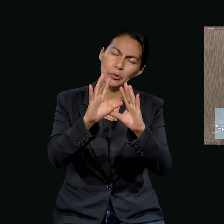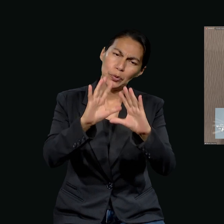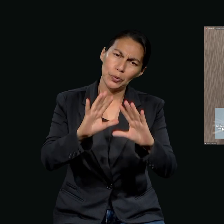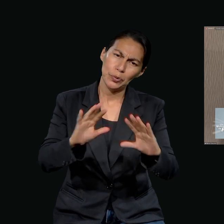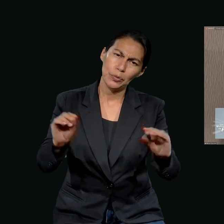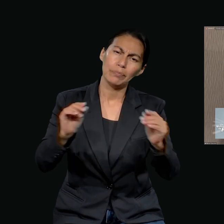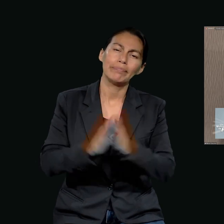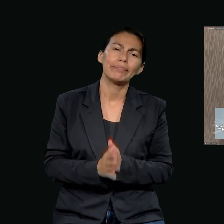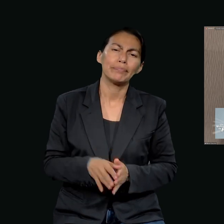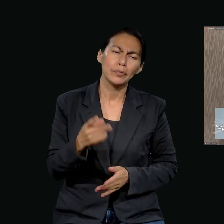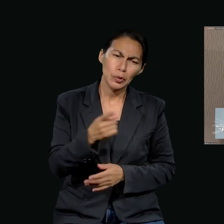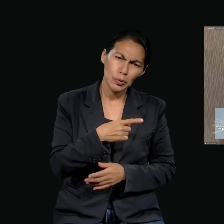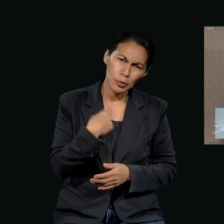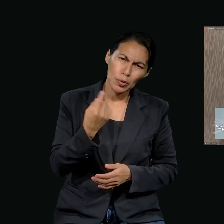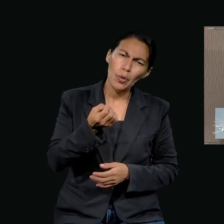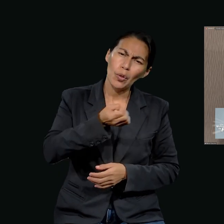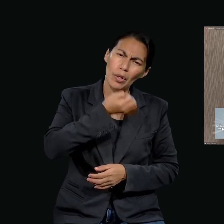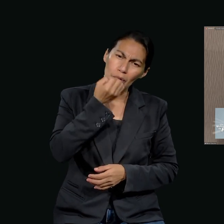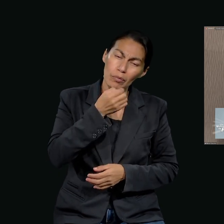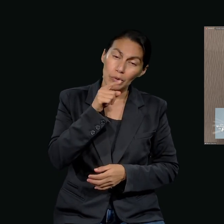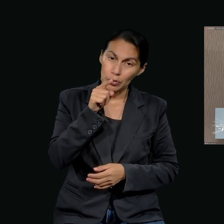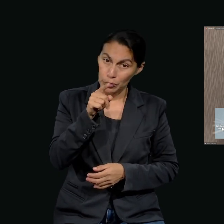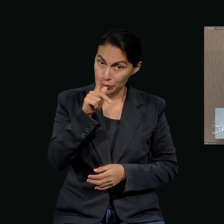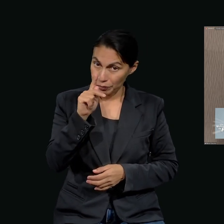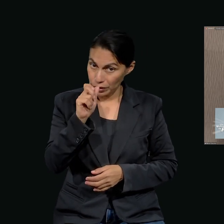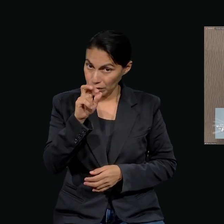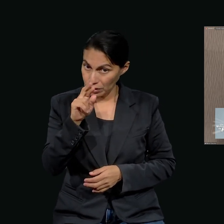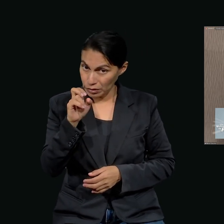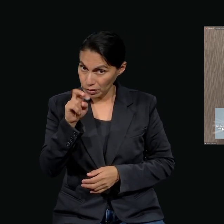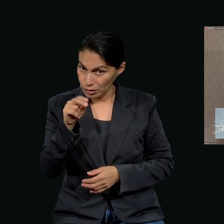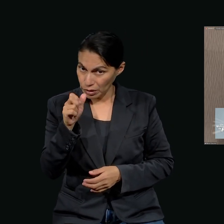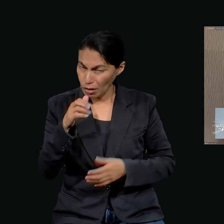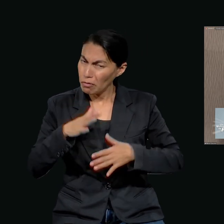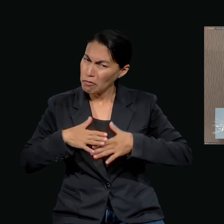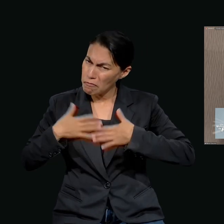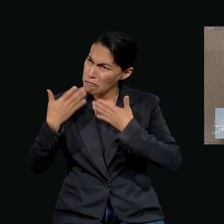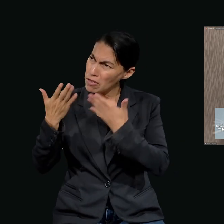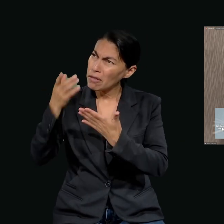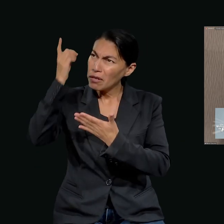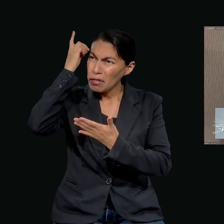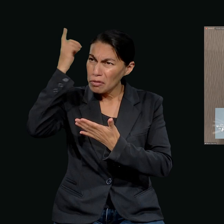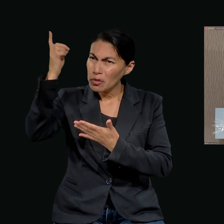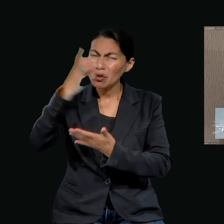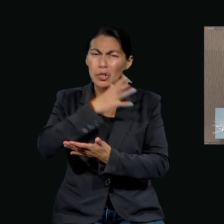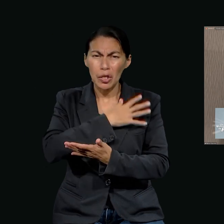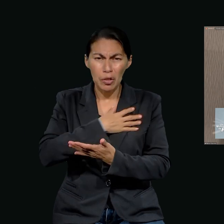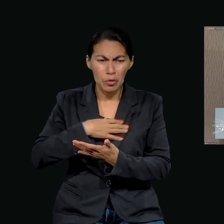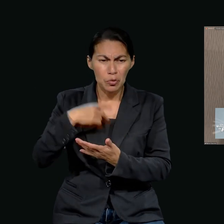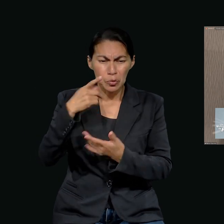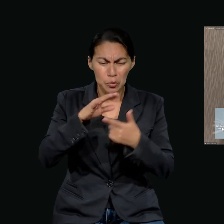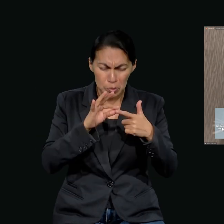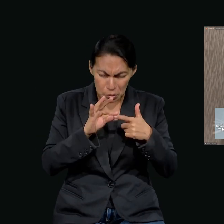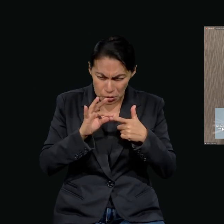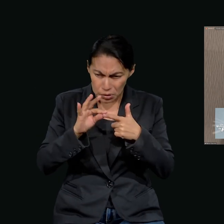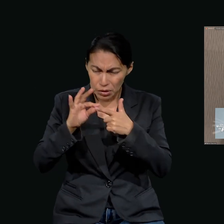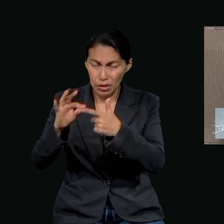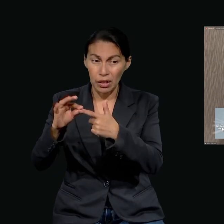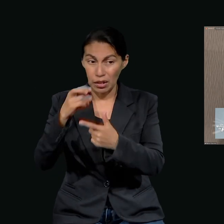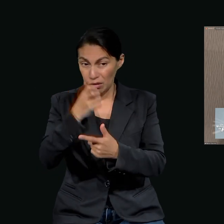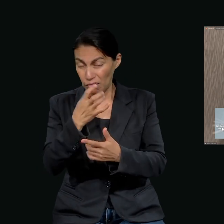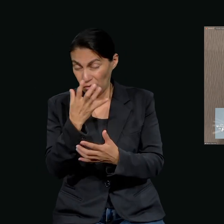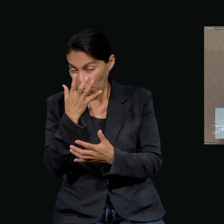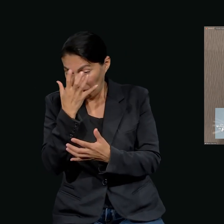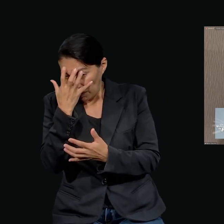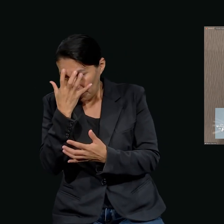El problema De salud Que están pasando Muchas bendiciones Tomaremos en cuenta Tu oración